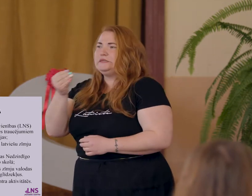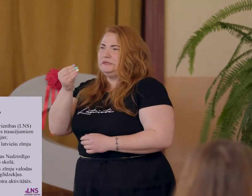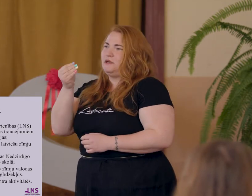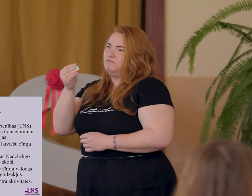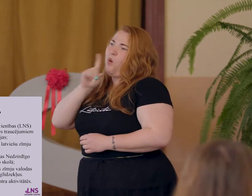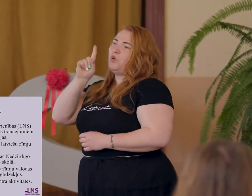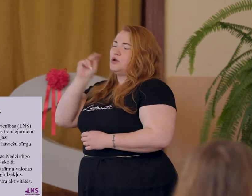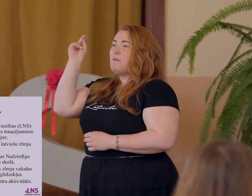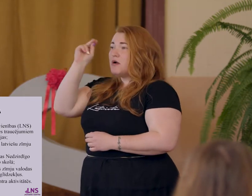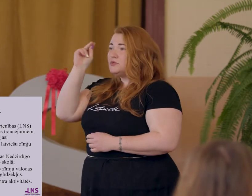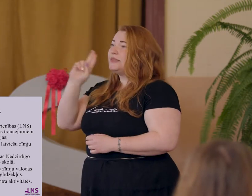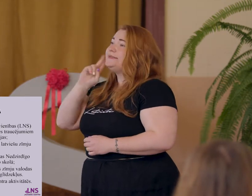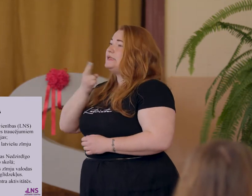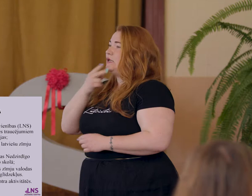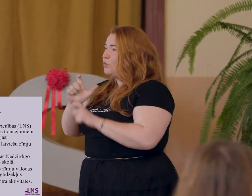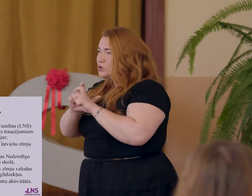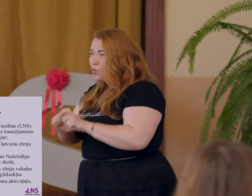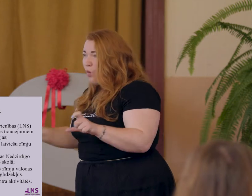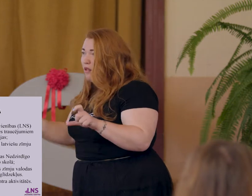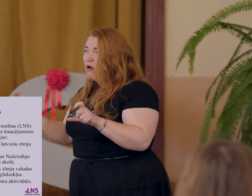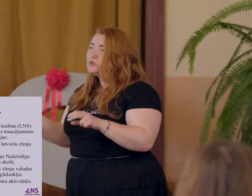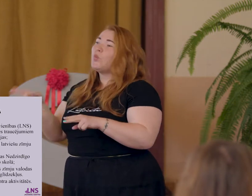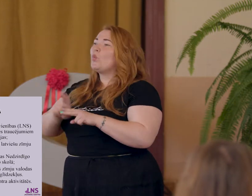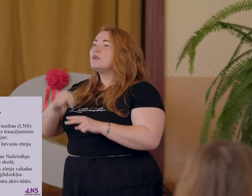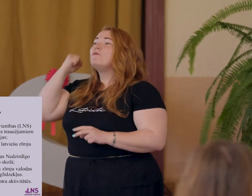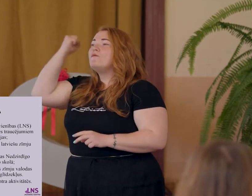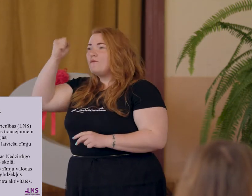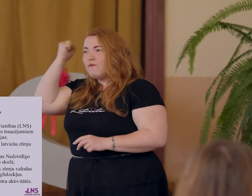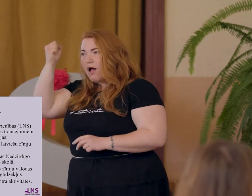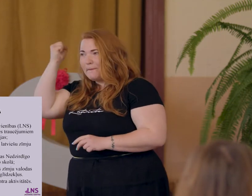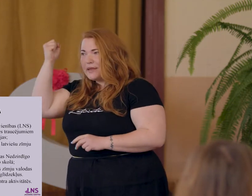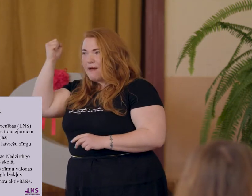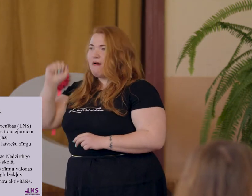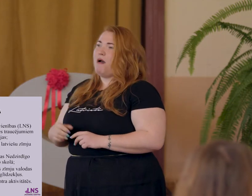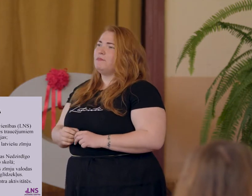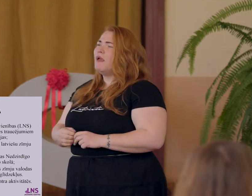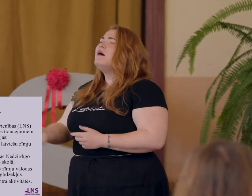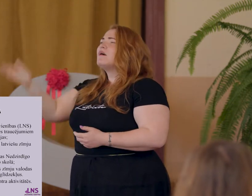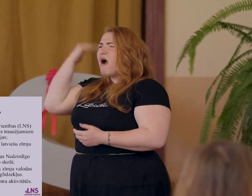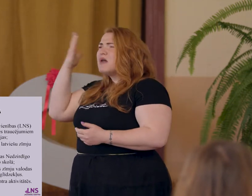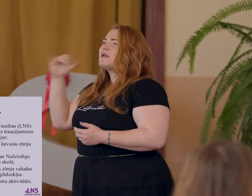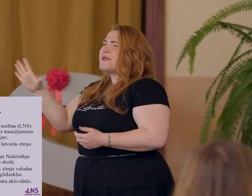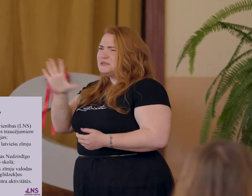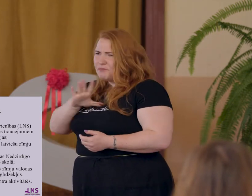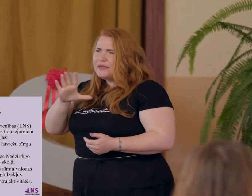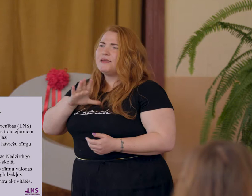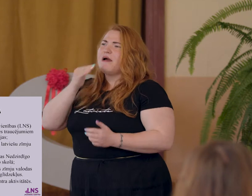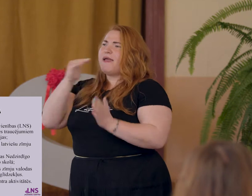Gandrīz visi jaunieši mācījušies Rīgas nedzirdīgo skolā un arī Valmieras vaidzirdīgo